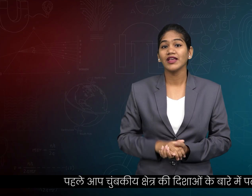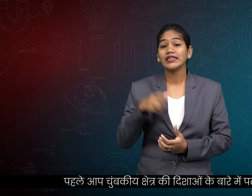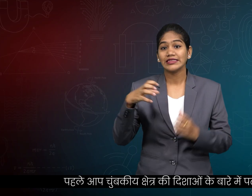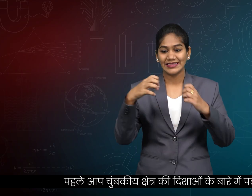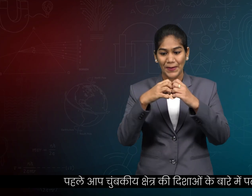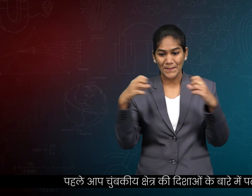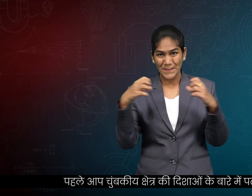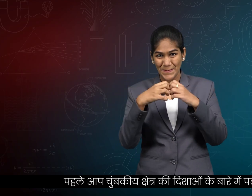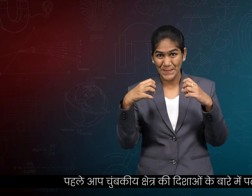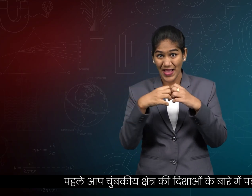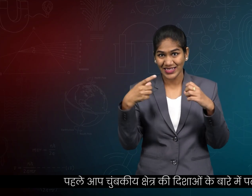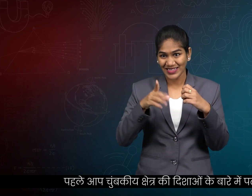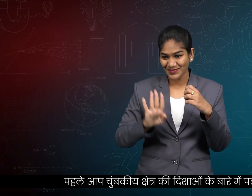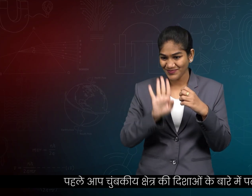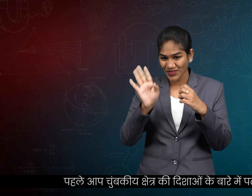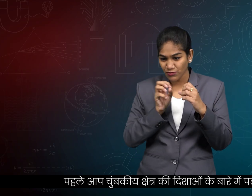में पढ़ चुके हैं।